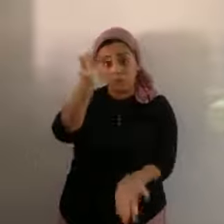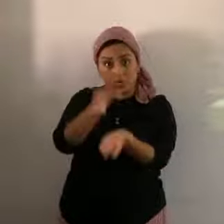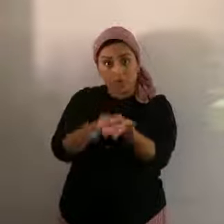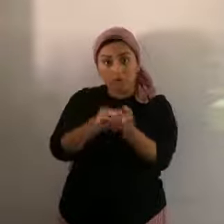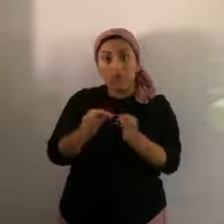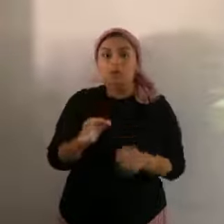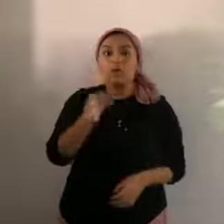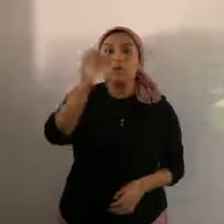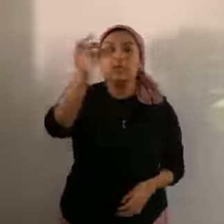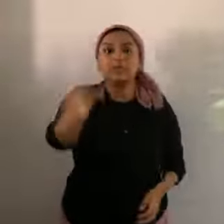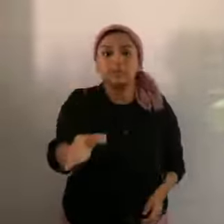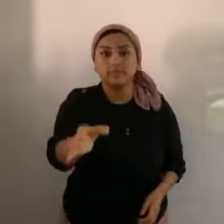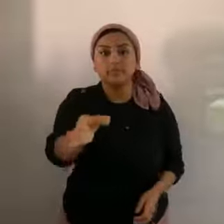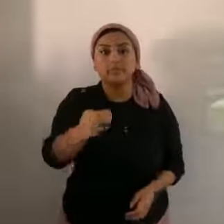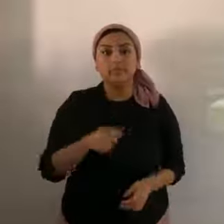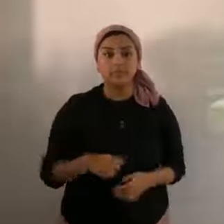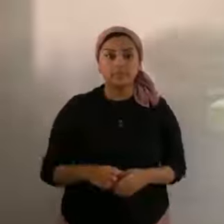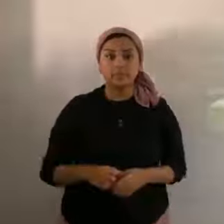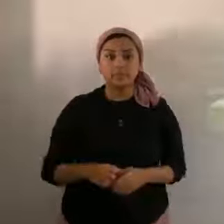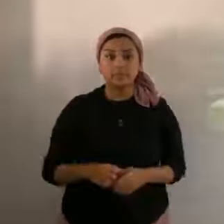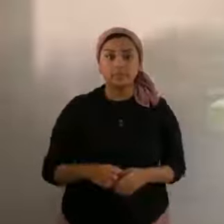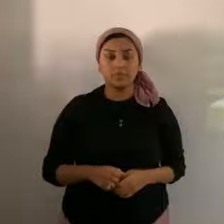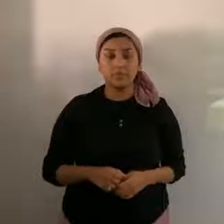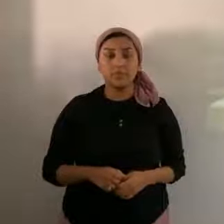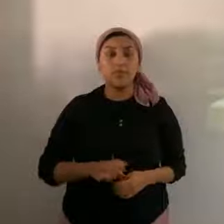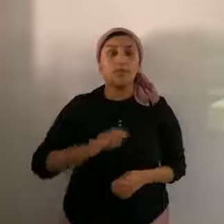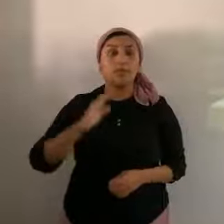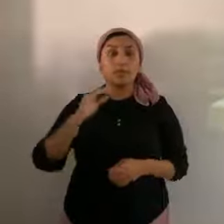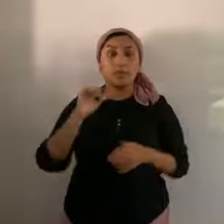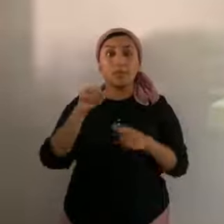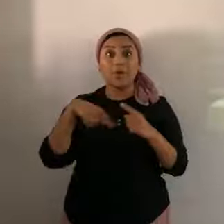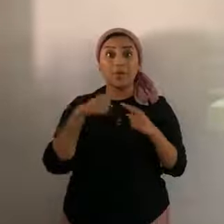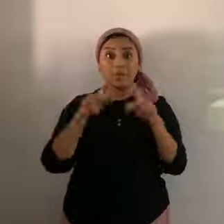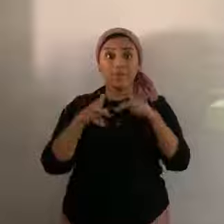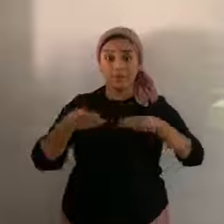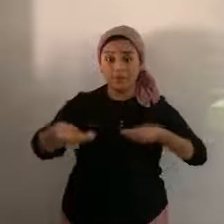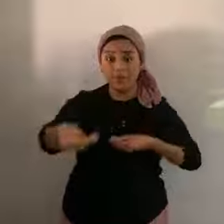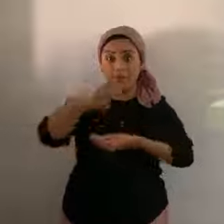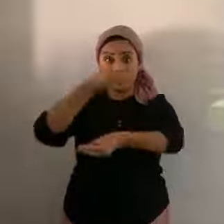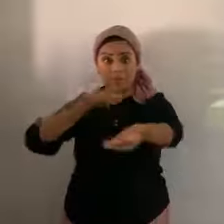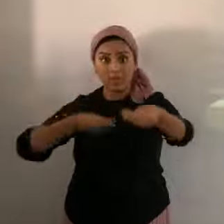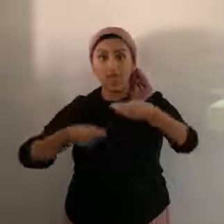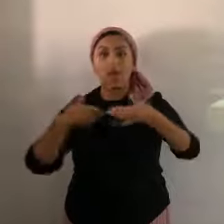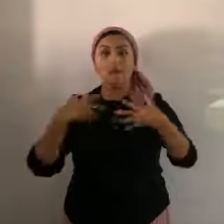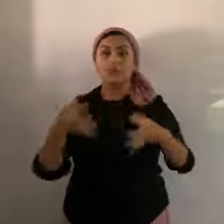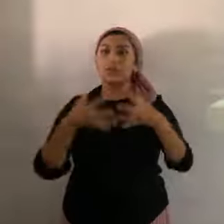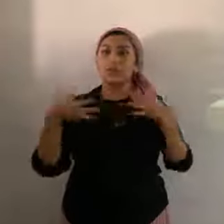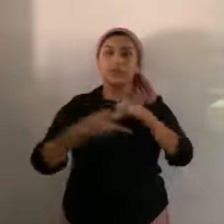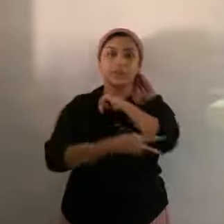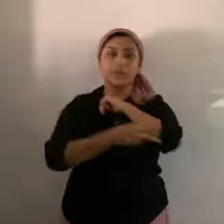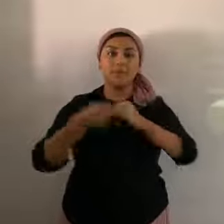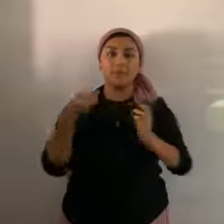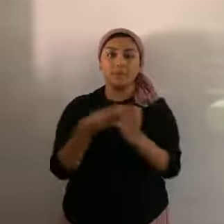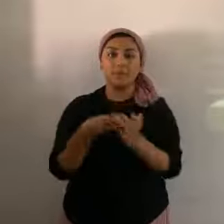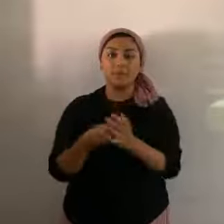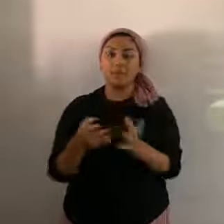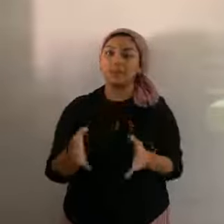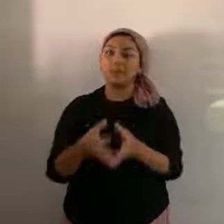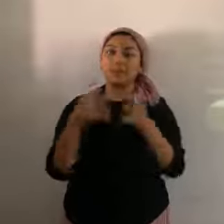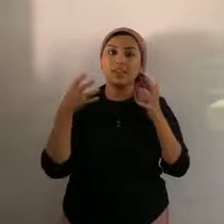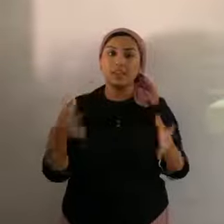damos monedas tirias. Pero lógico, en ese intercambio había mucha truanería,